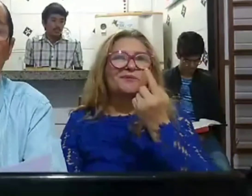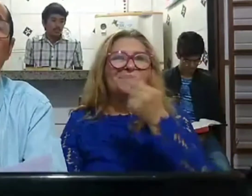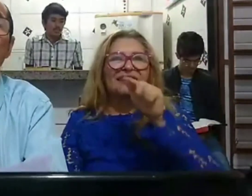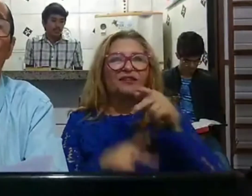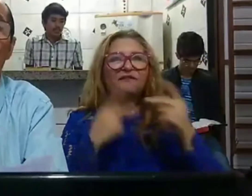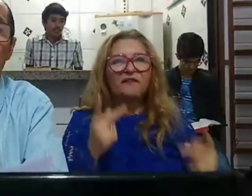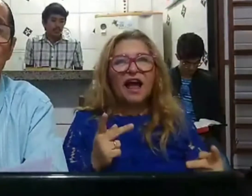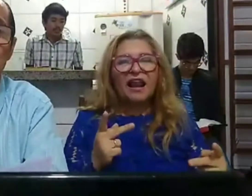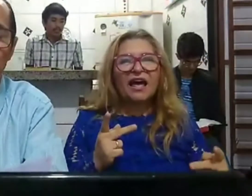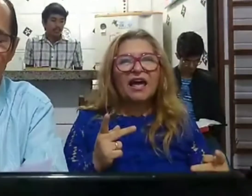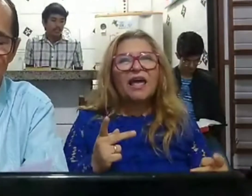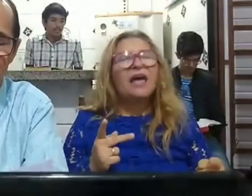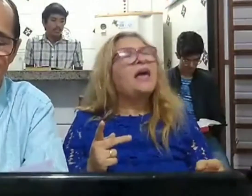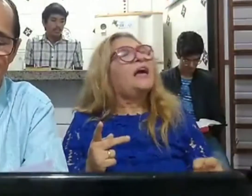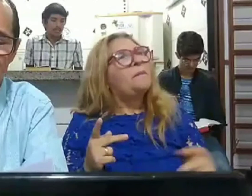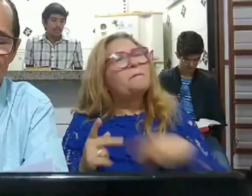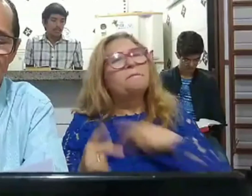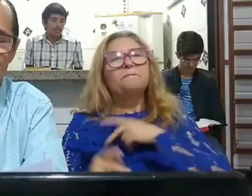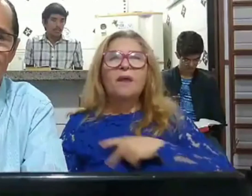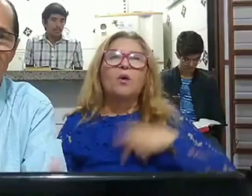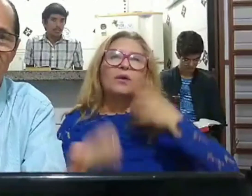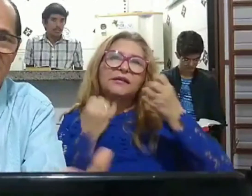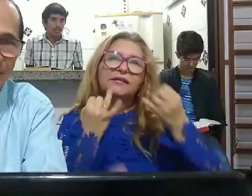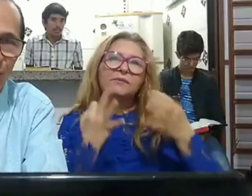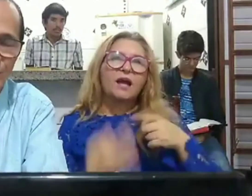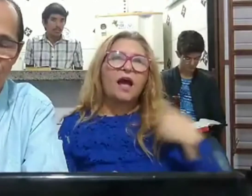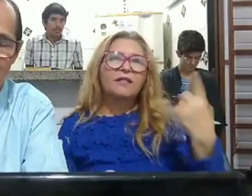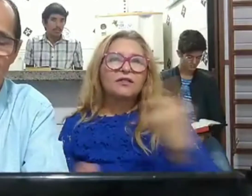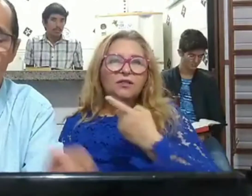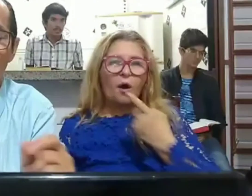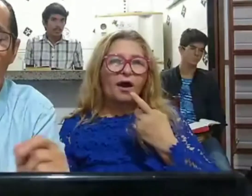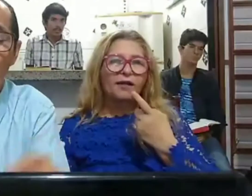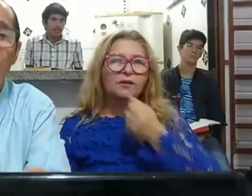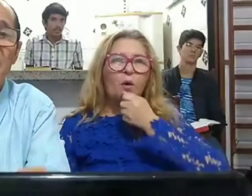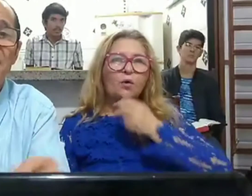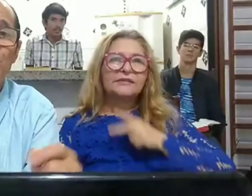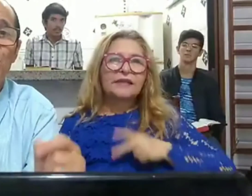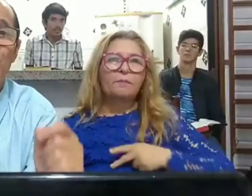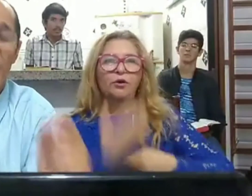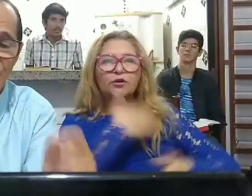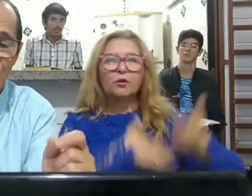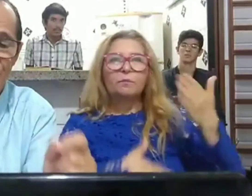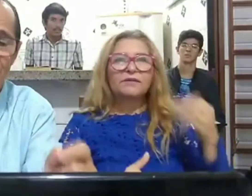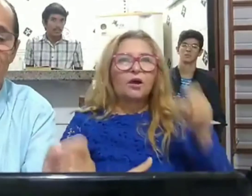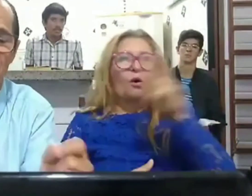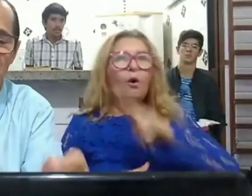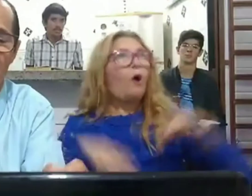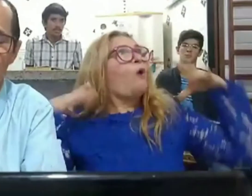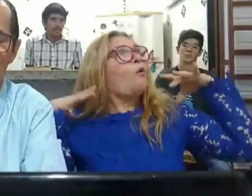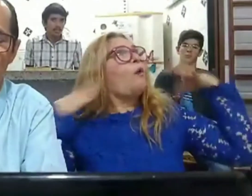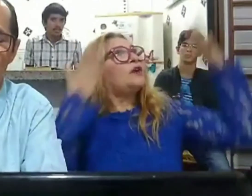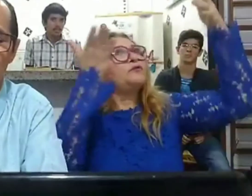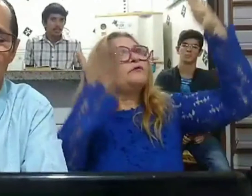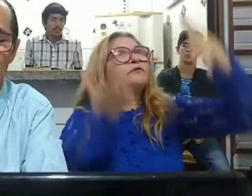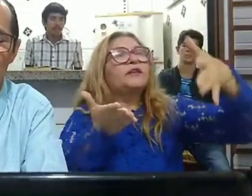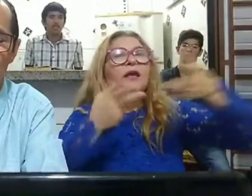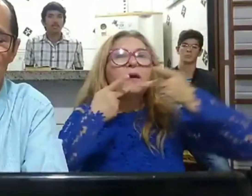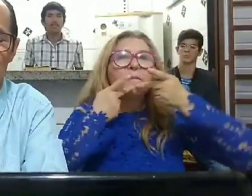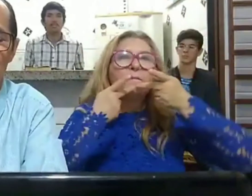ainda que nós, Paulo está falando, nós os apóstolos, ou mesmo um anjo vindo do céu vos